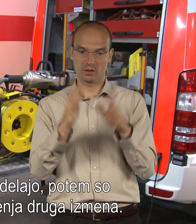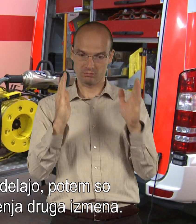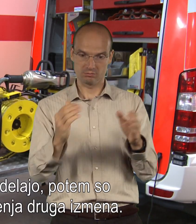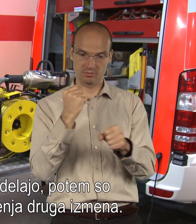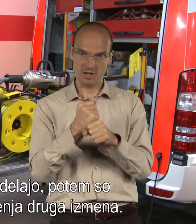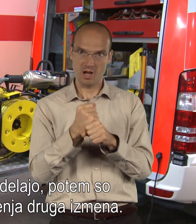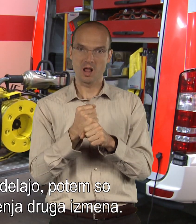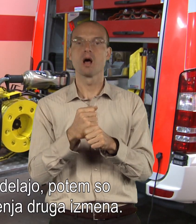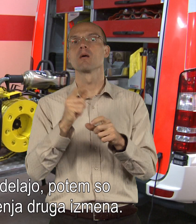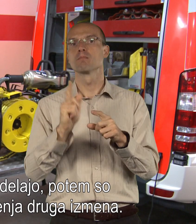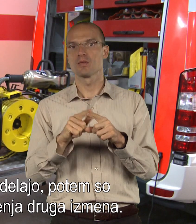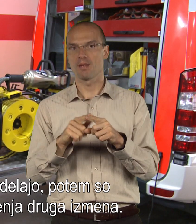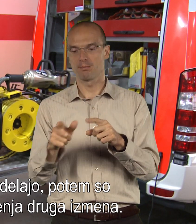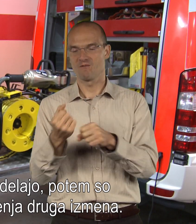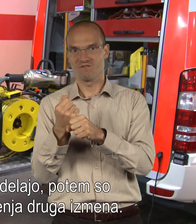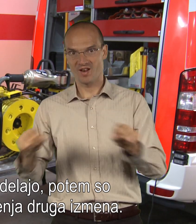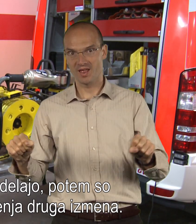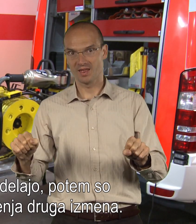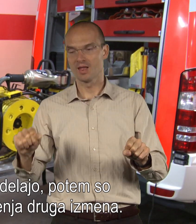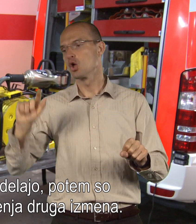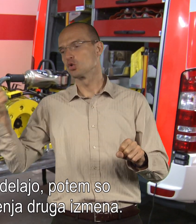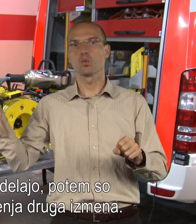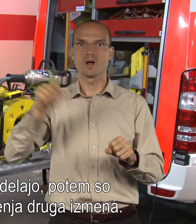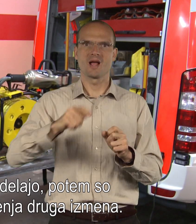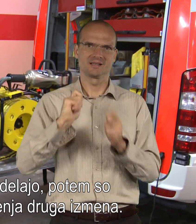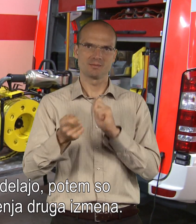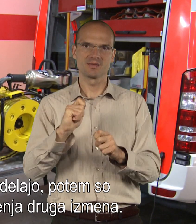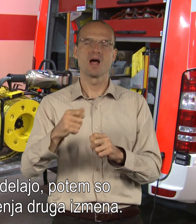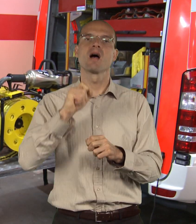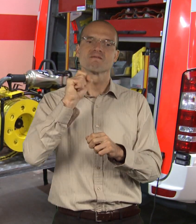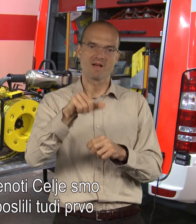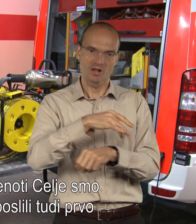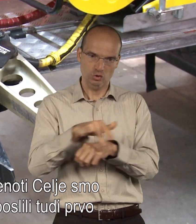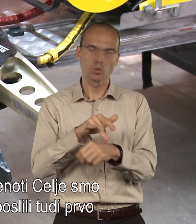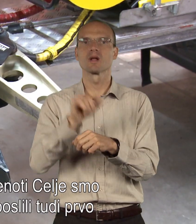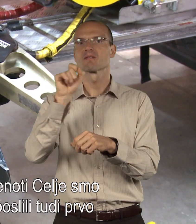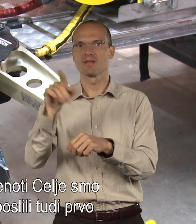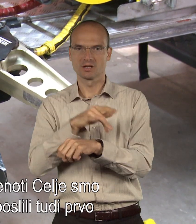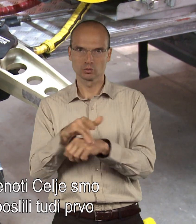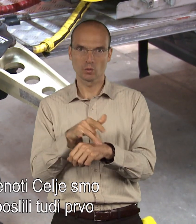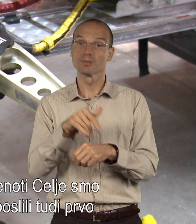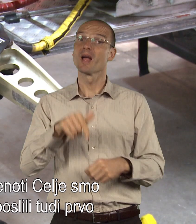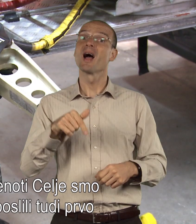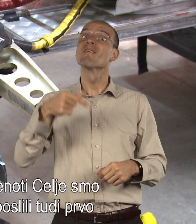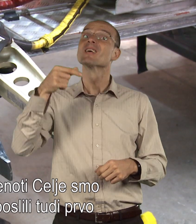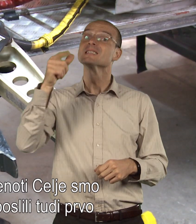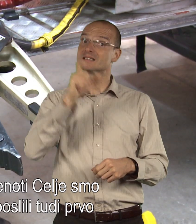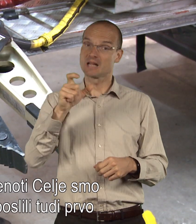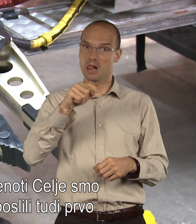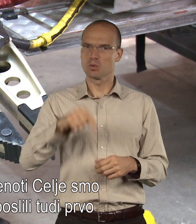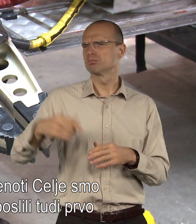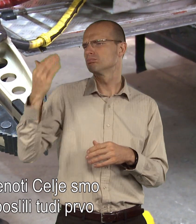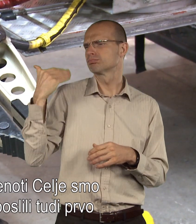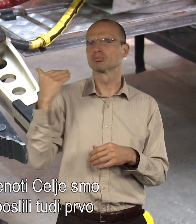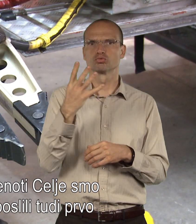so prosti oziroma jih zamenjajo druge izmene. V poklicni gasilski enoti Celje smo pred